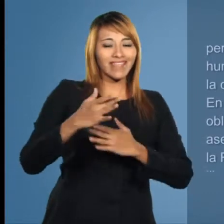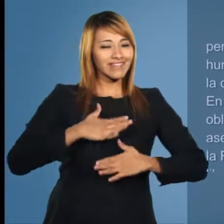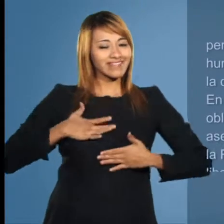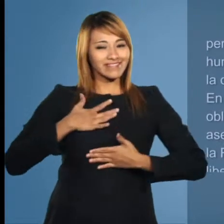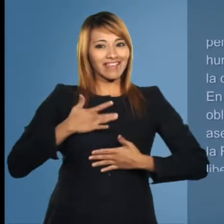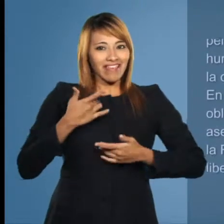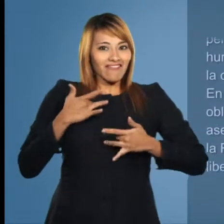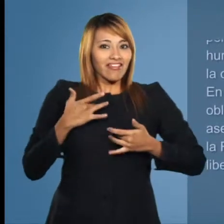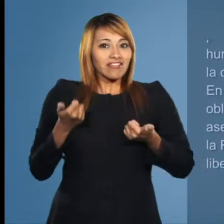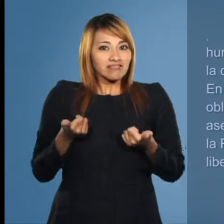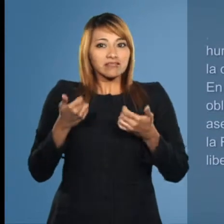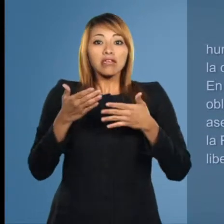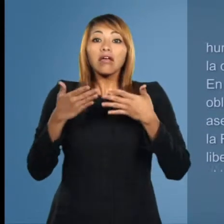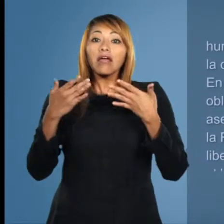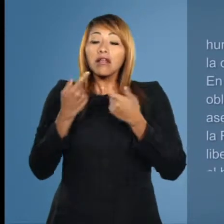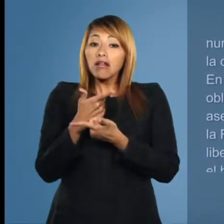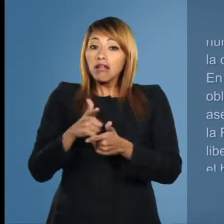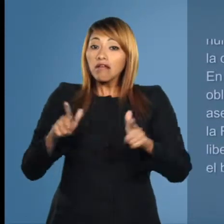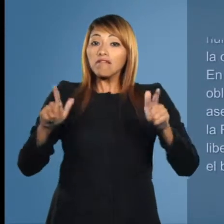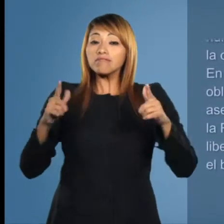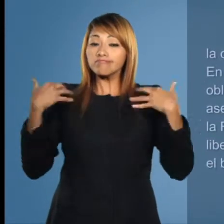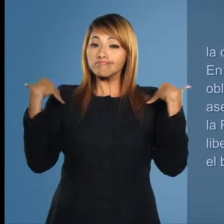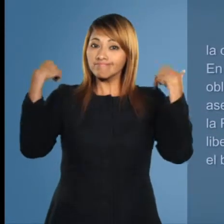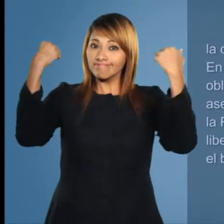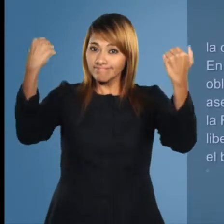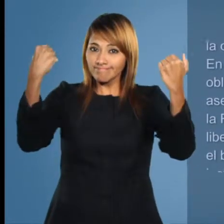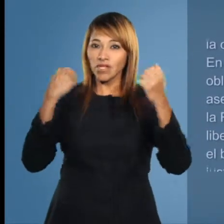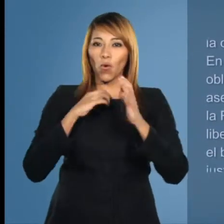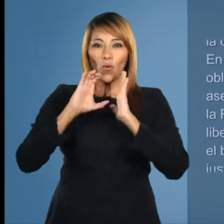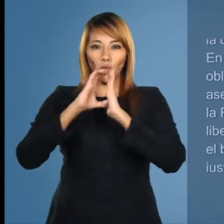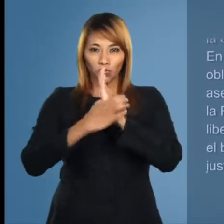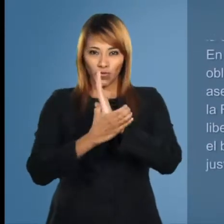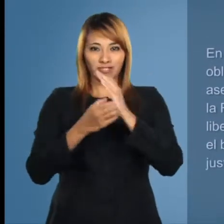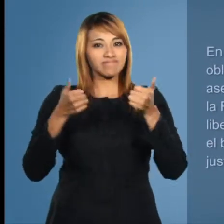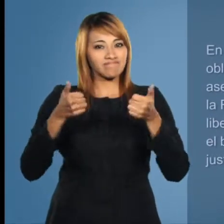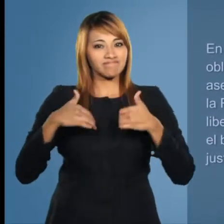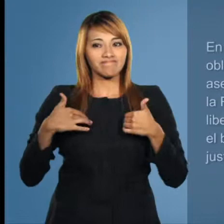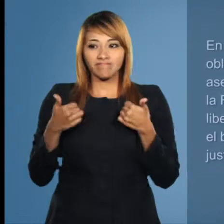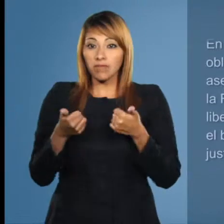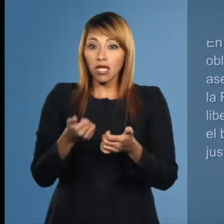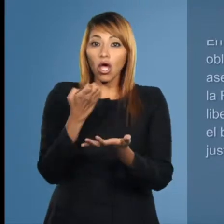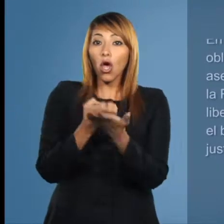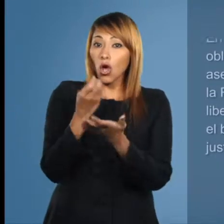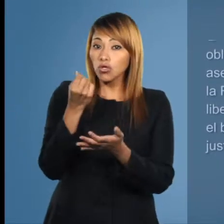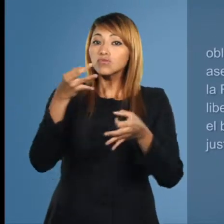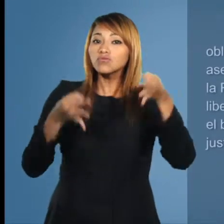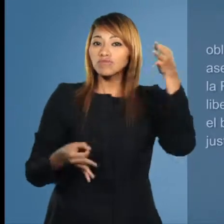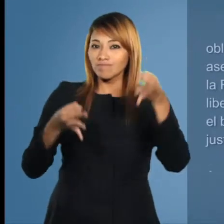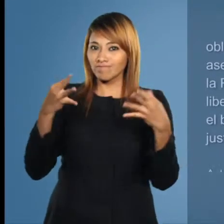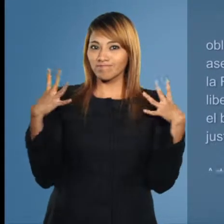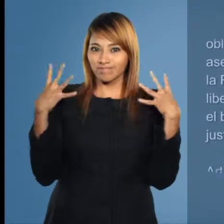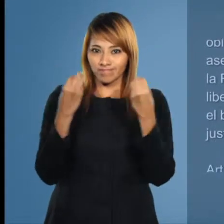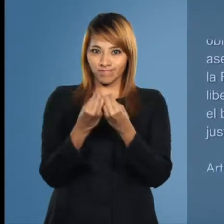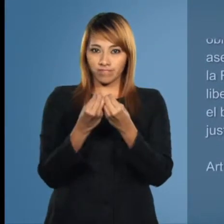libertad, la salud, la cultura, el bienestar económico y la justicia social. Artículo